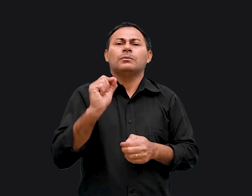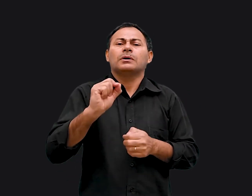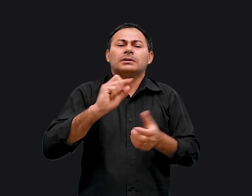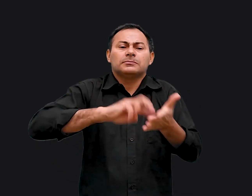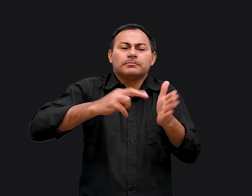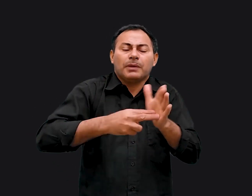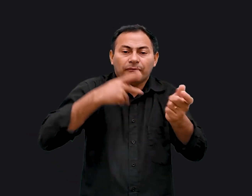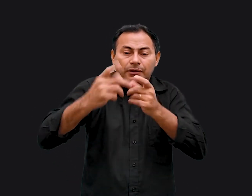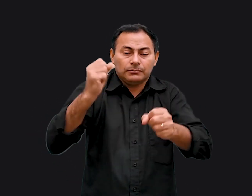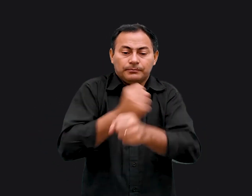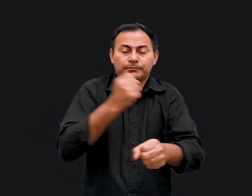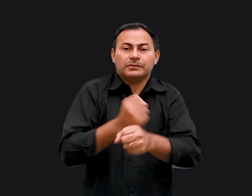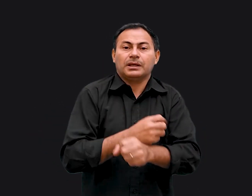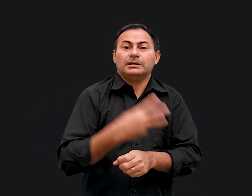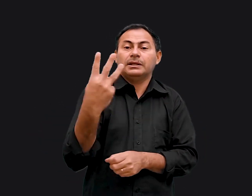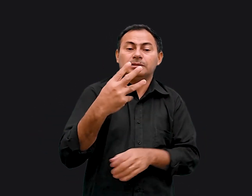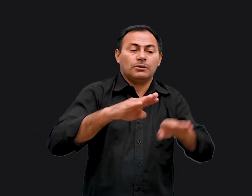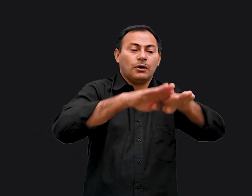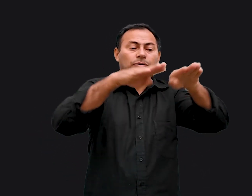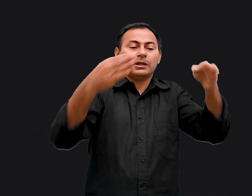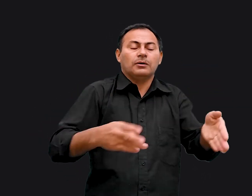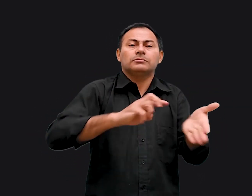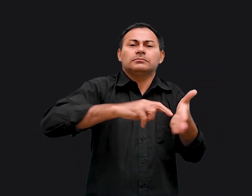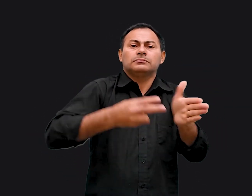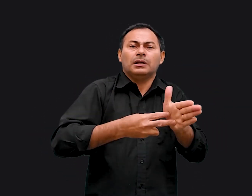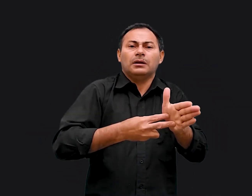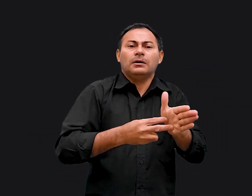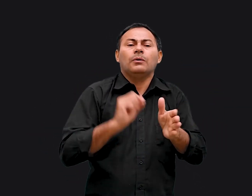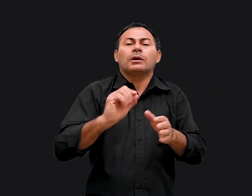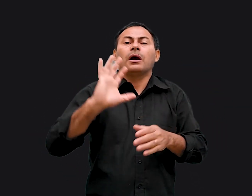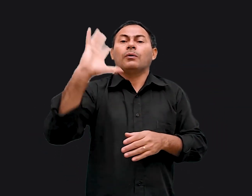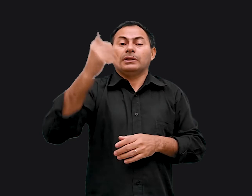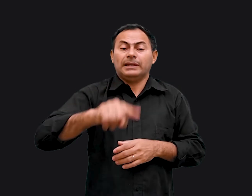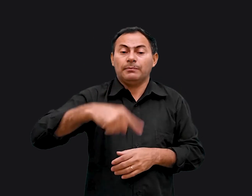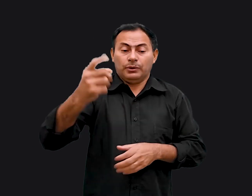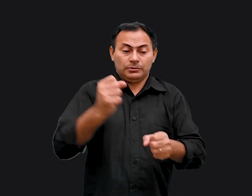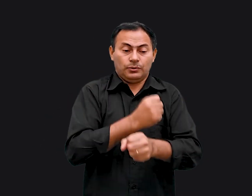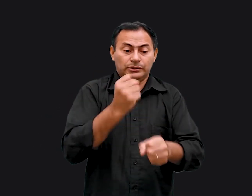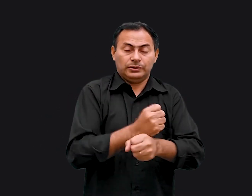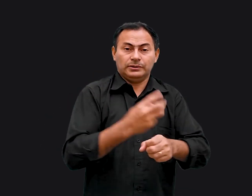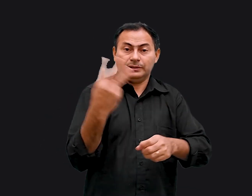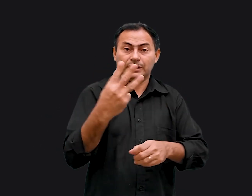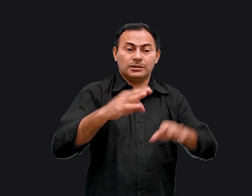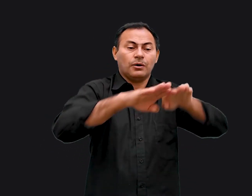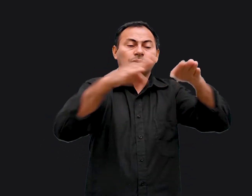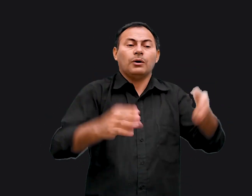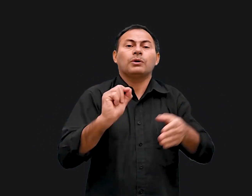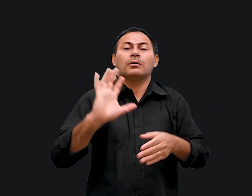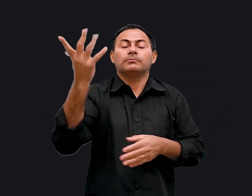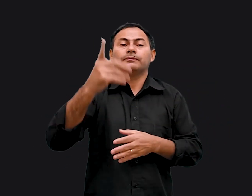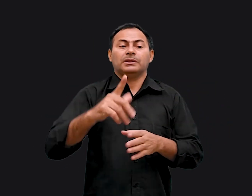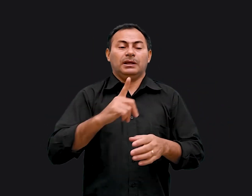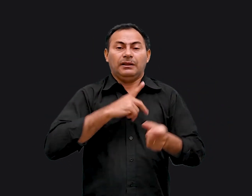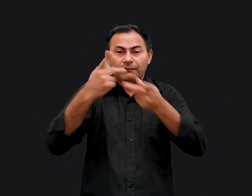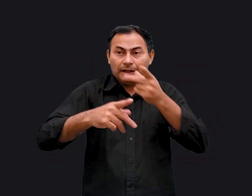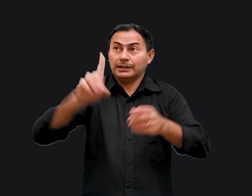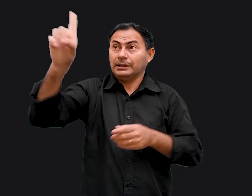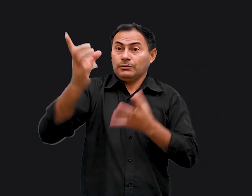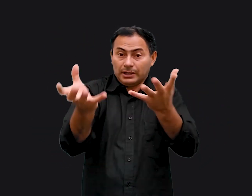estava querendo dizer quando construiu esse terceiro altar? O que aconteceu depois que ele construiu o terceiro altar? Quando ele diz, Deus, eu